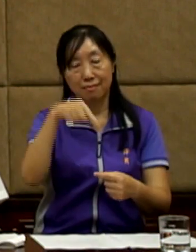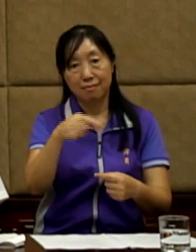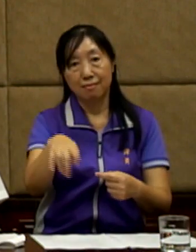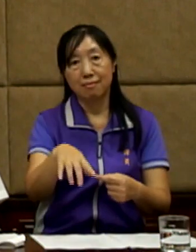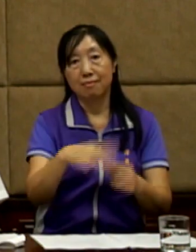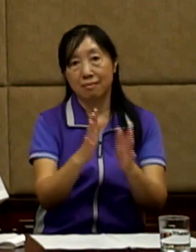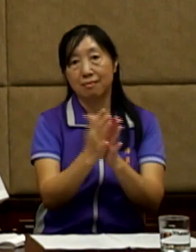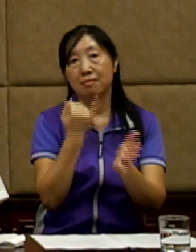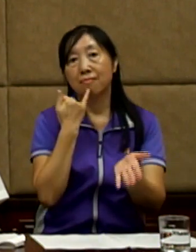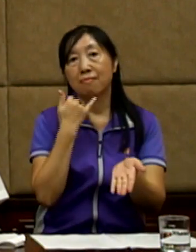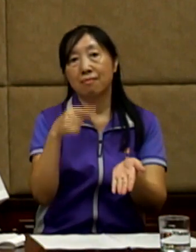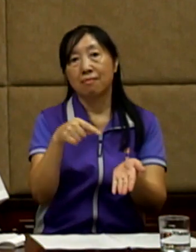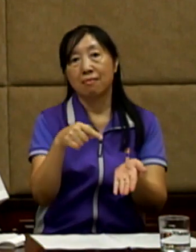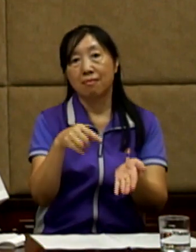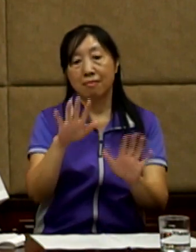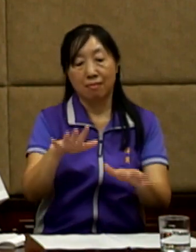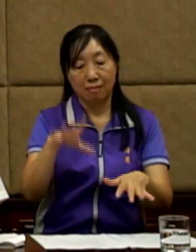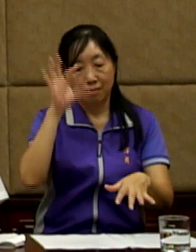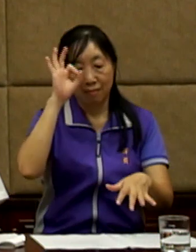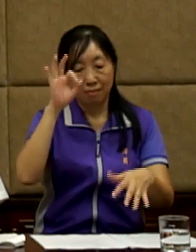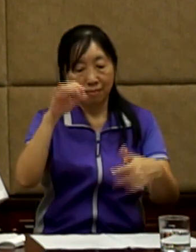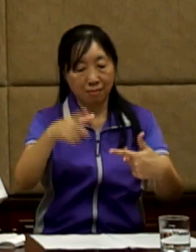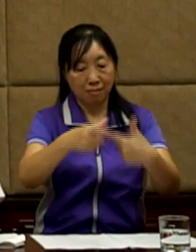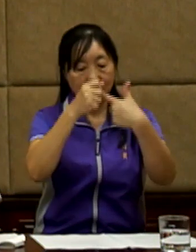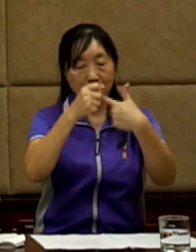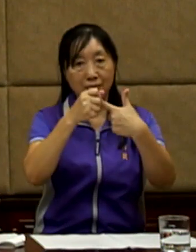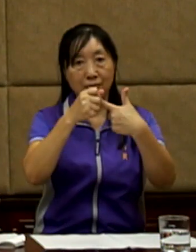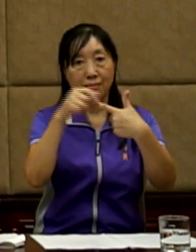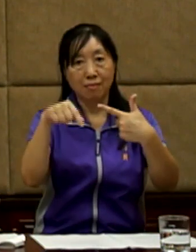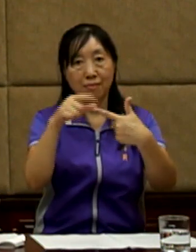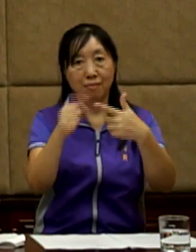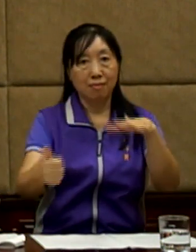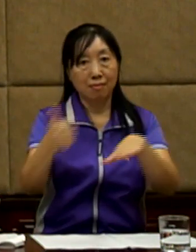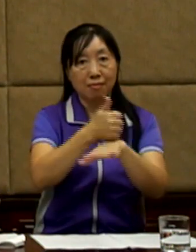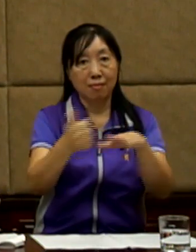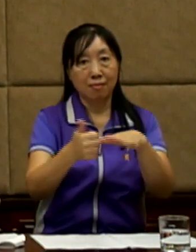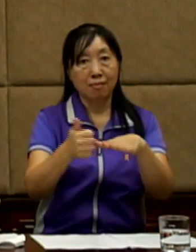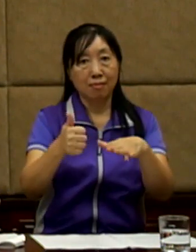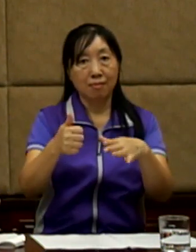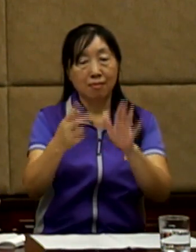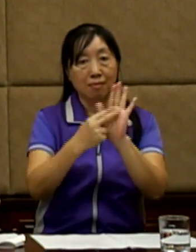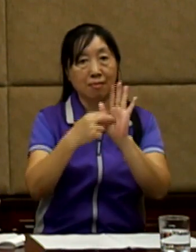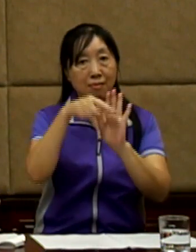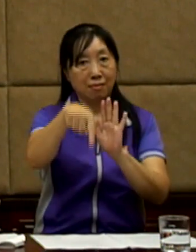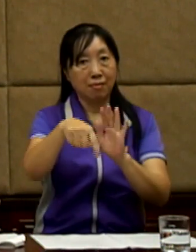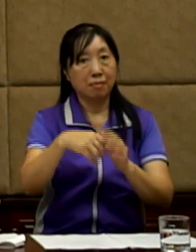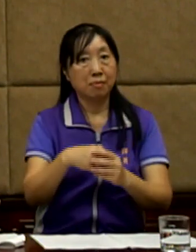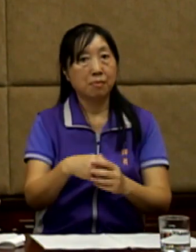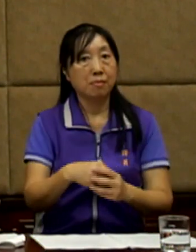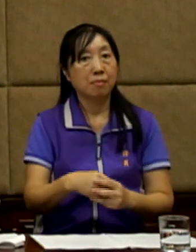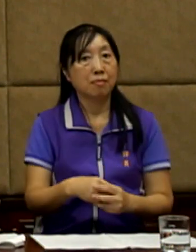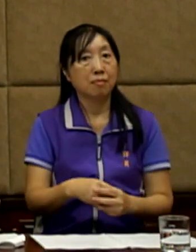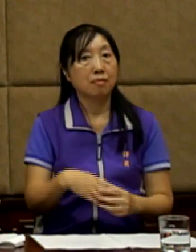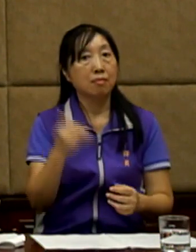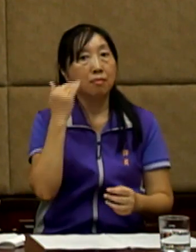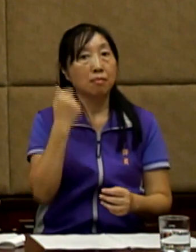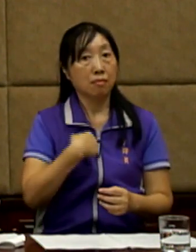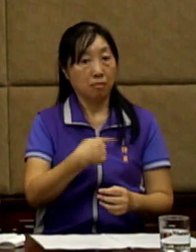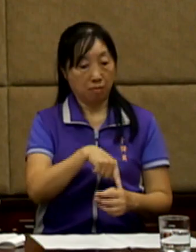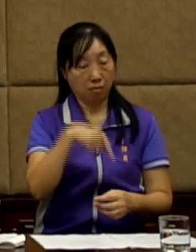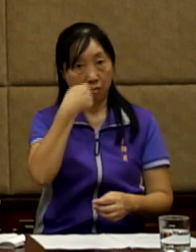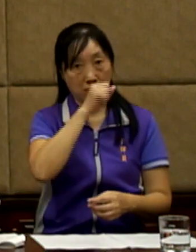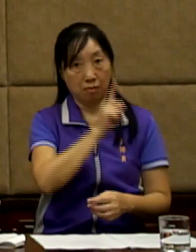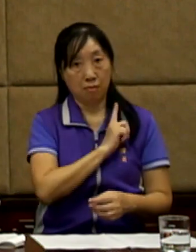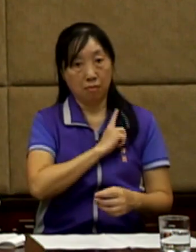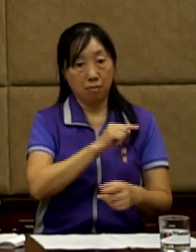机会。所以各位看那个第六条的上架参考指标，我们希望这样好的，如果是本国自制的节